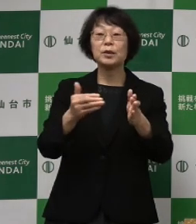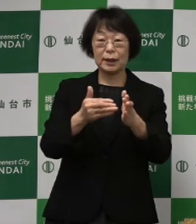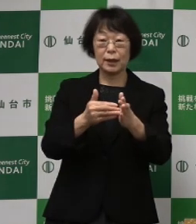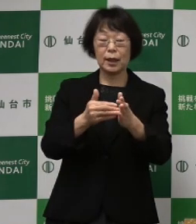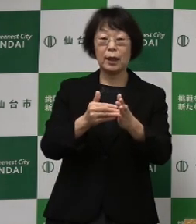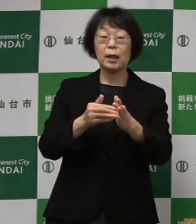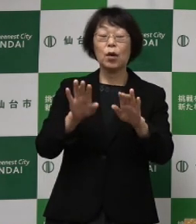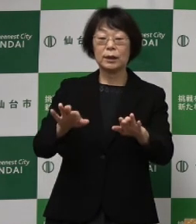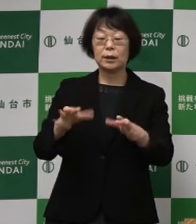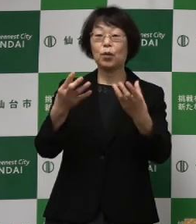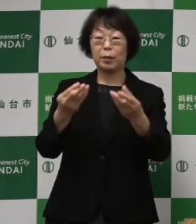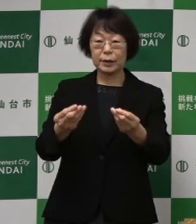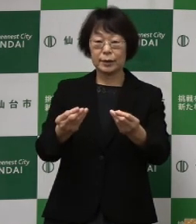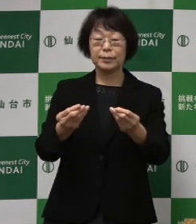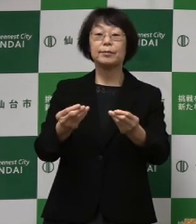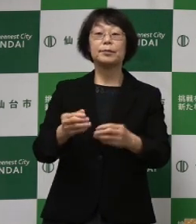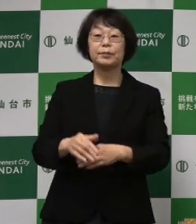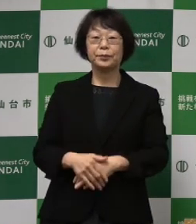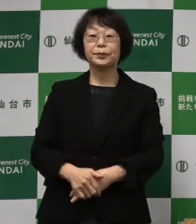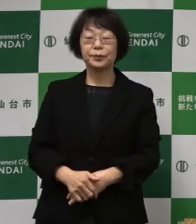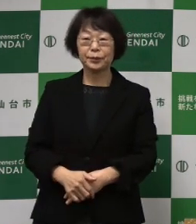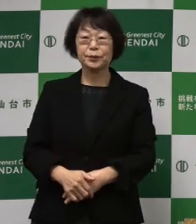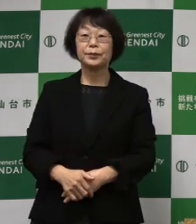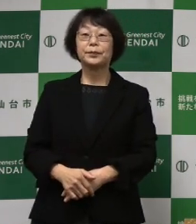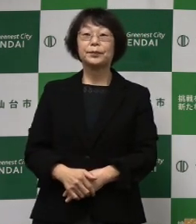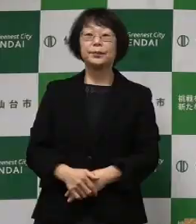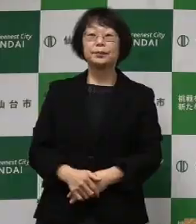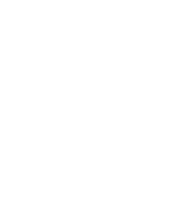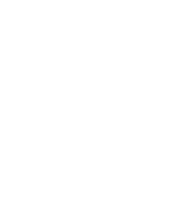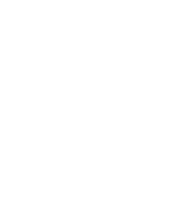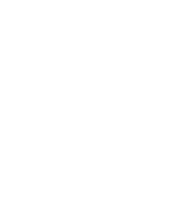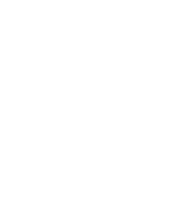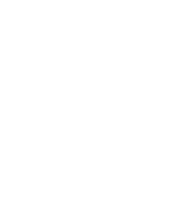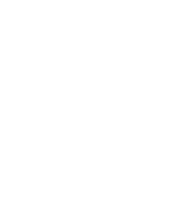では以上をもちまして本日の定例市長記者会見を終了いたします。 ありがとうございます。お疲れ様でした。